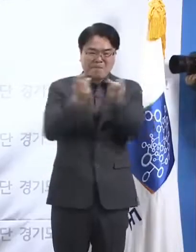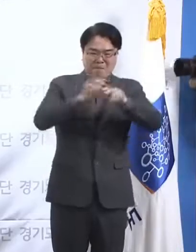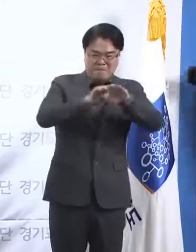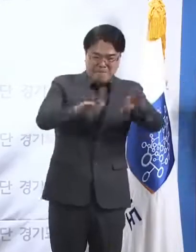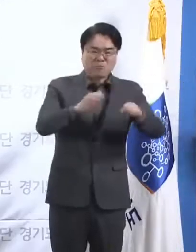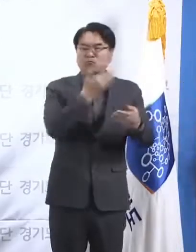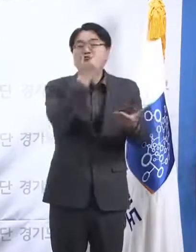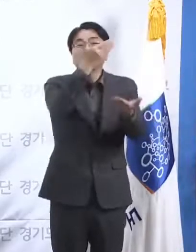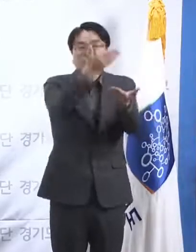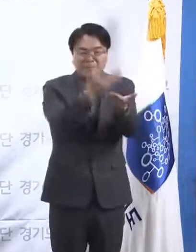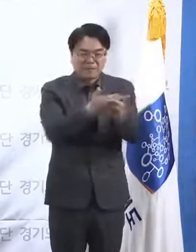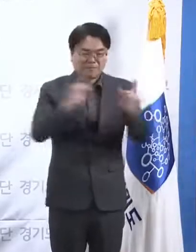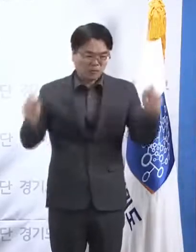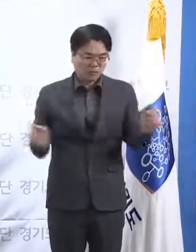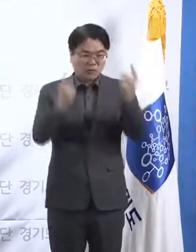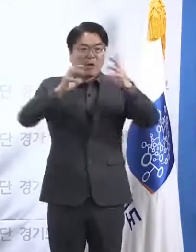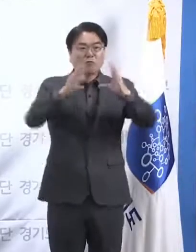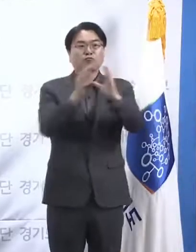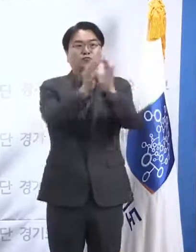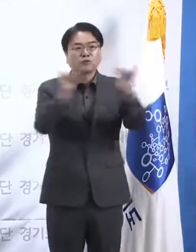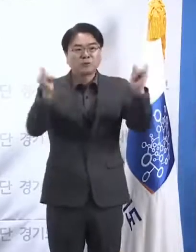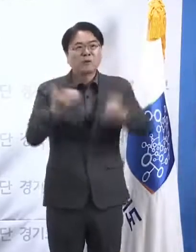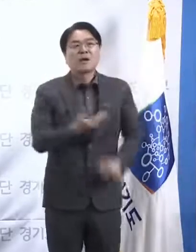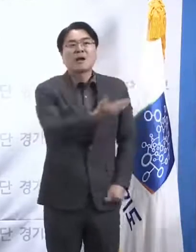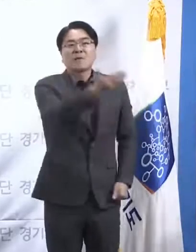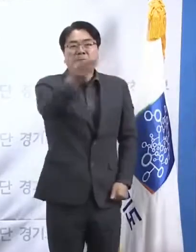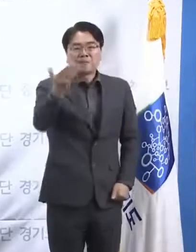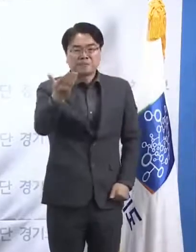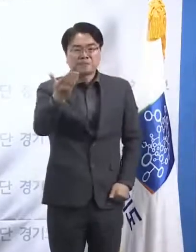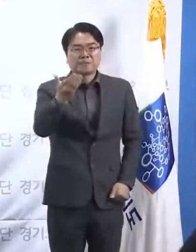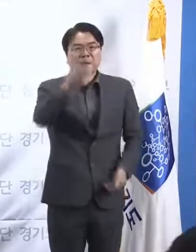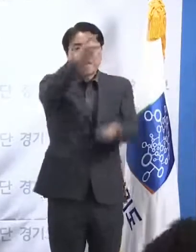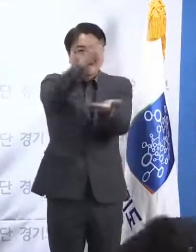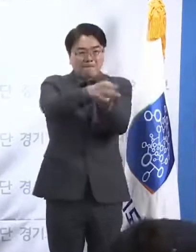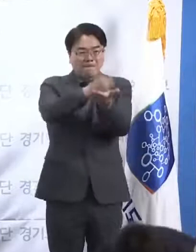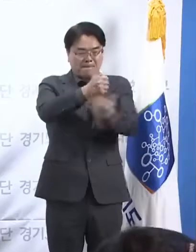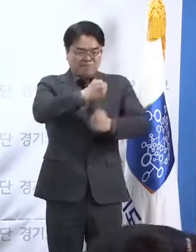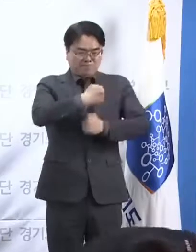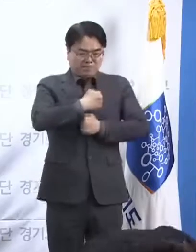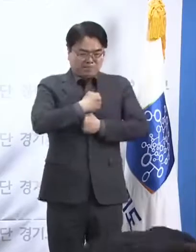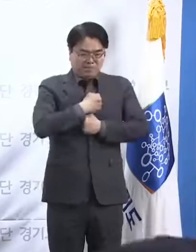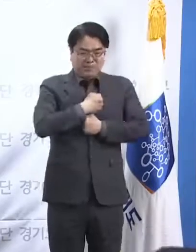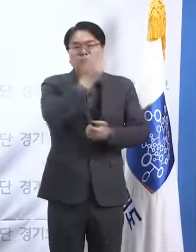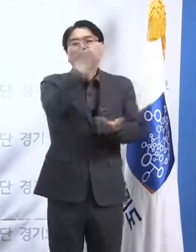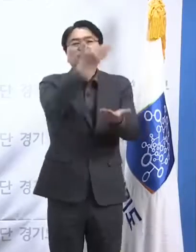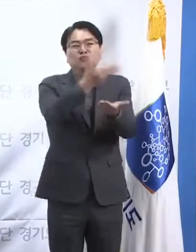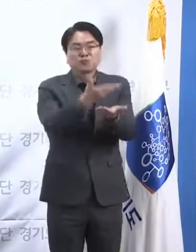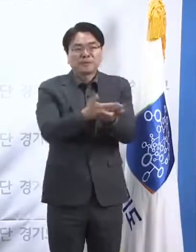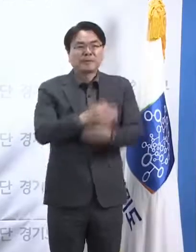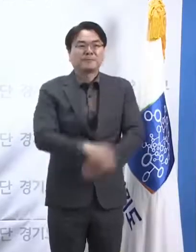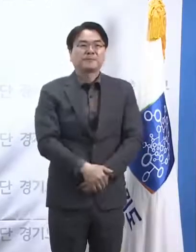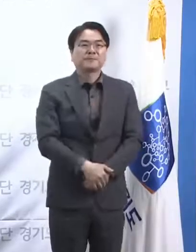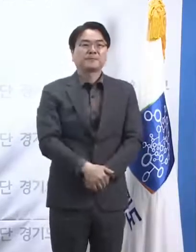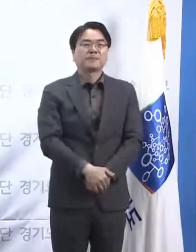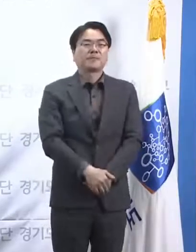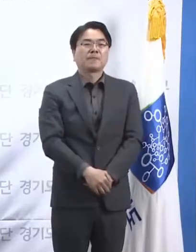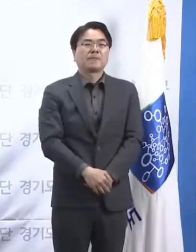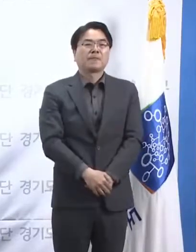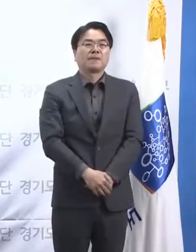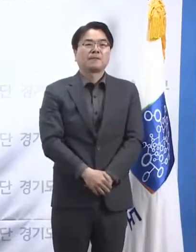더해서 우리 국민 여러분들의 방역 수칙 준수가 매우 중요합니다. 그러나